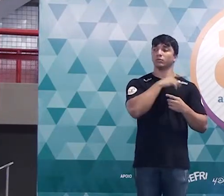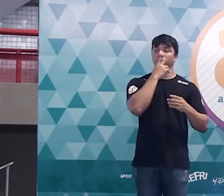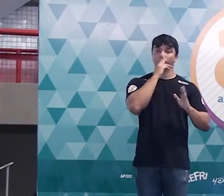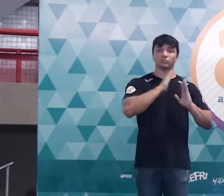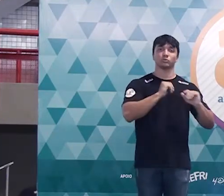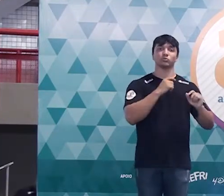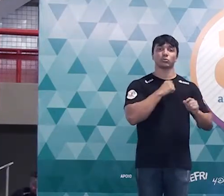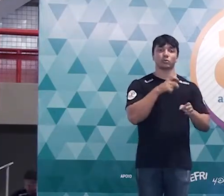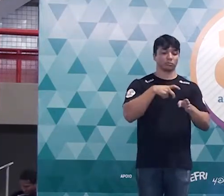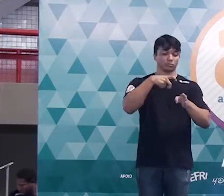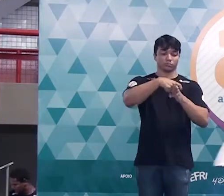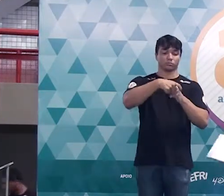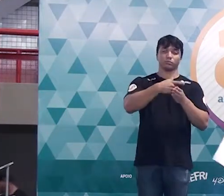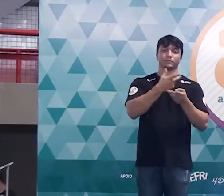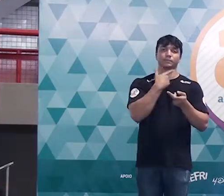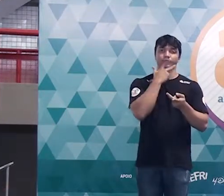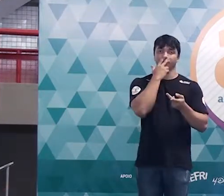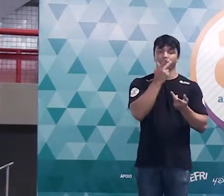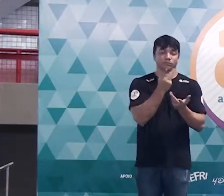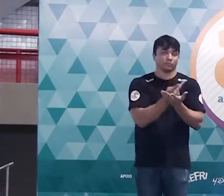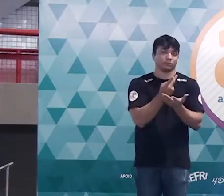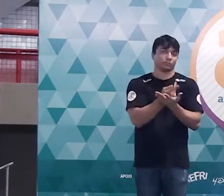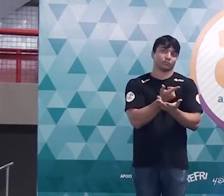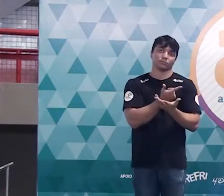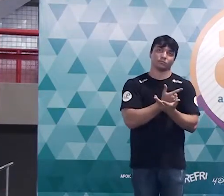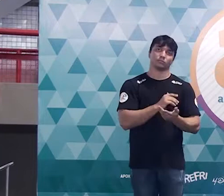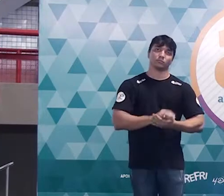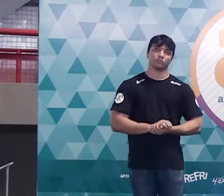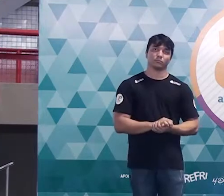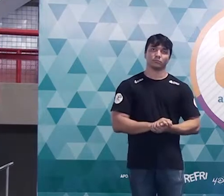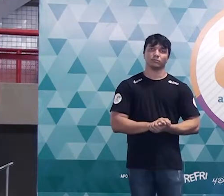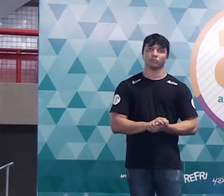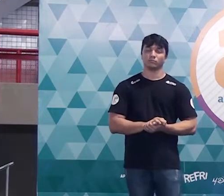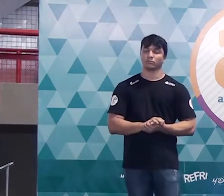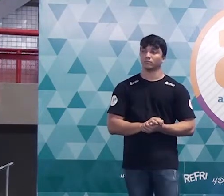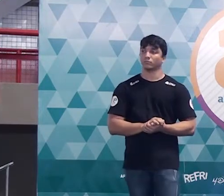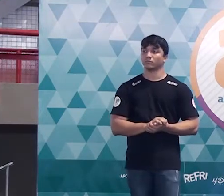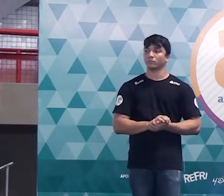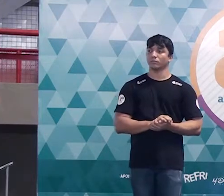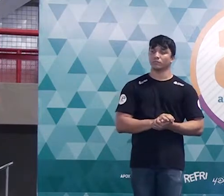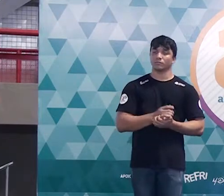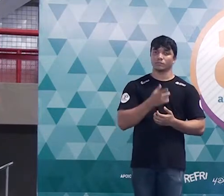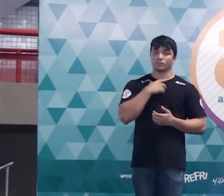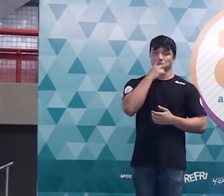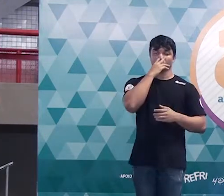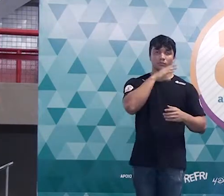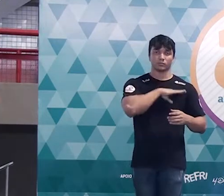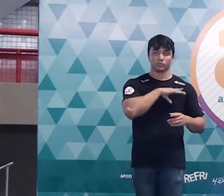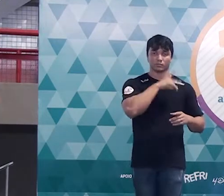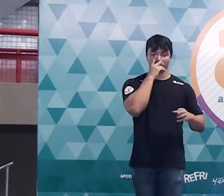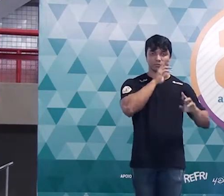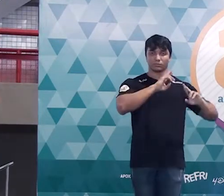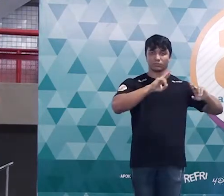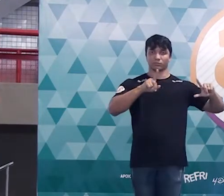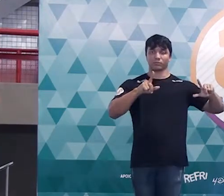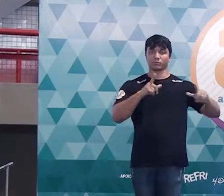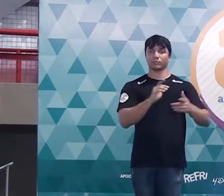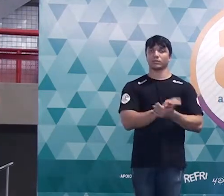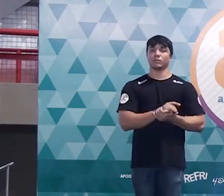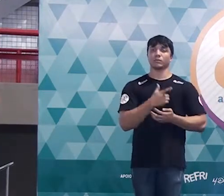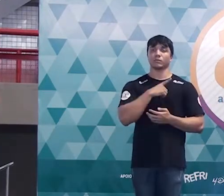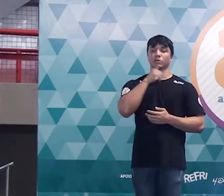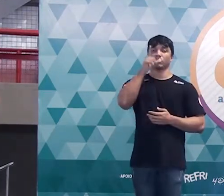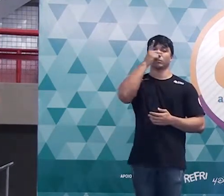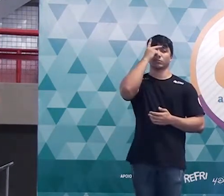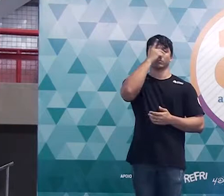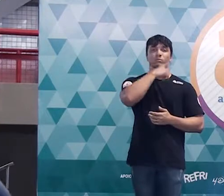pedindo para montar, para ficar em cima da pessoa. Estão vendo aí, quem não sabe português, o que que diz? E aquela